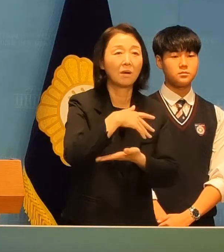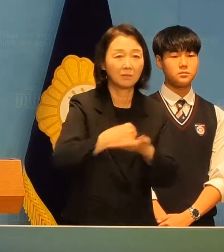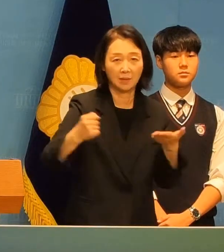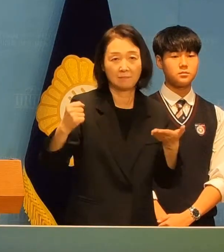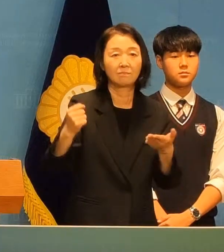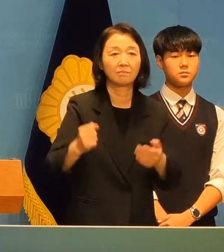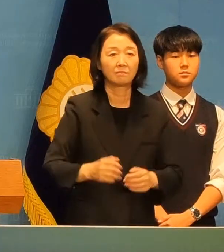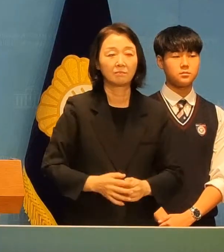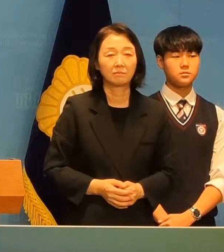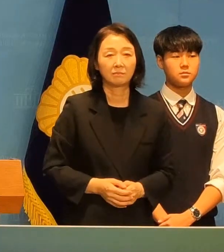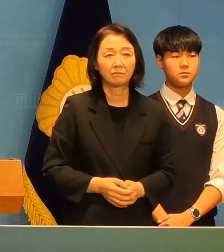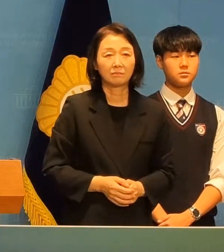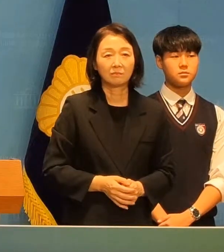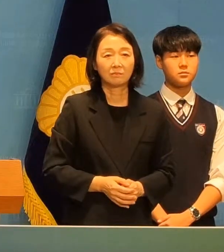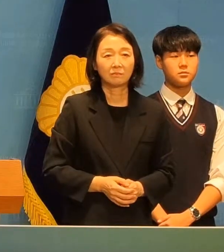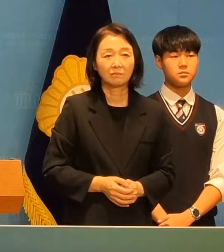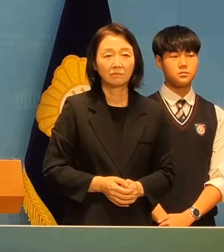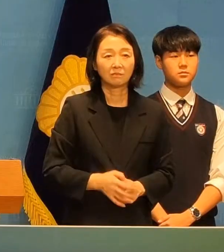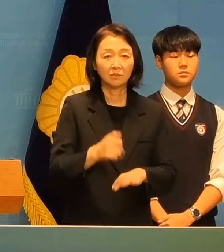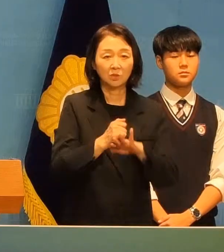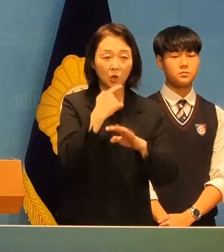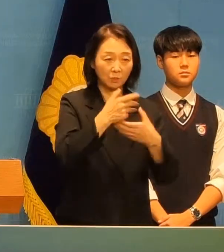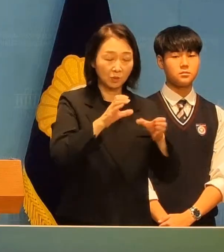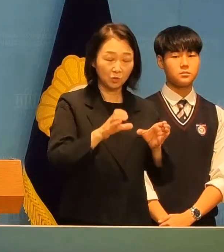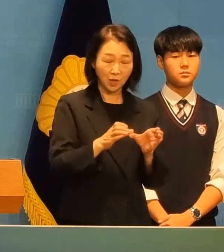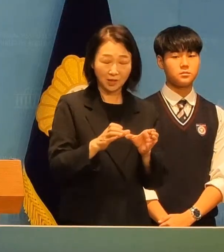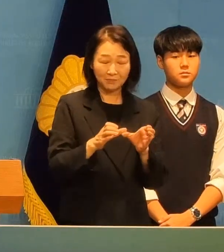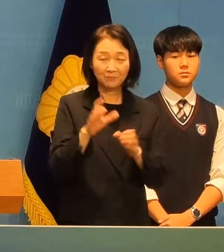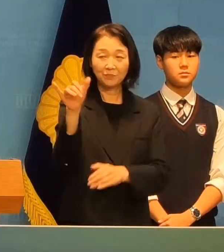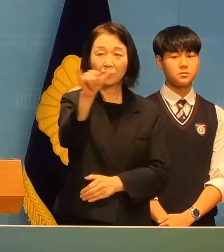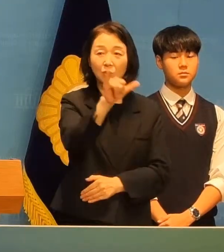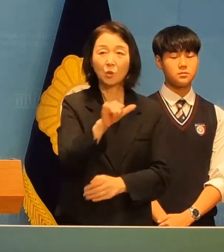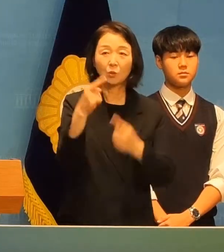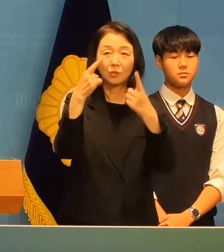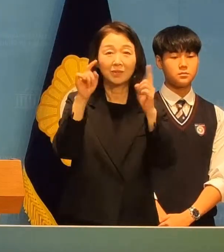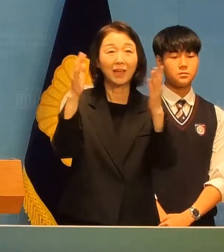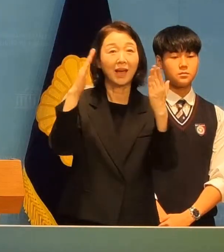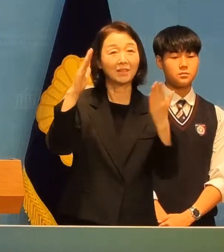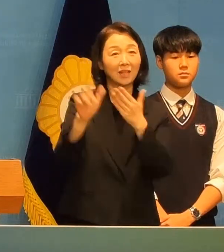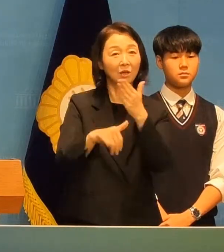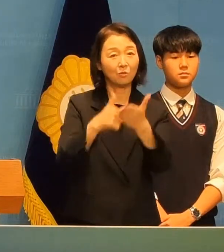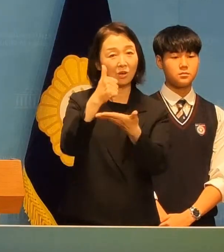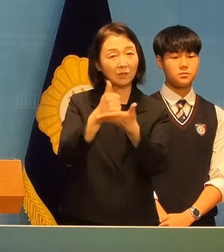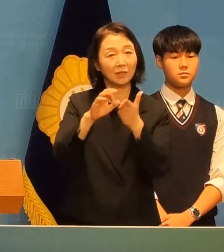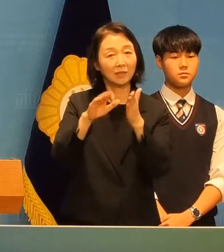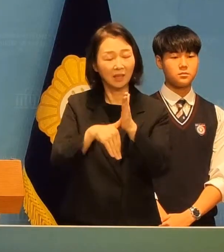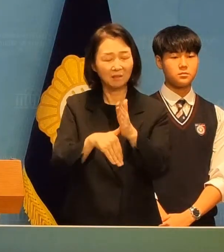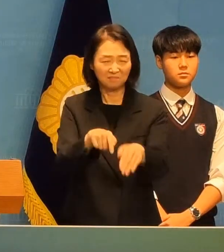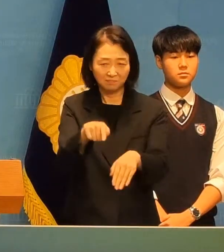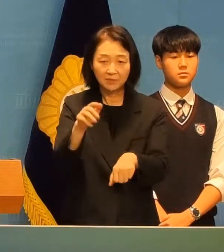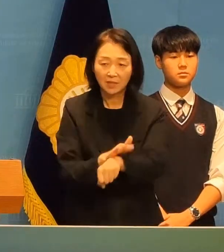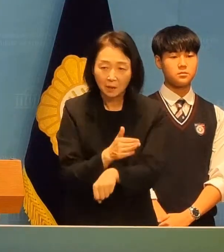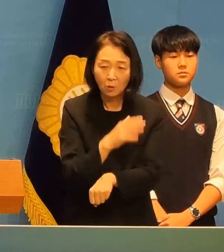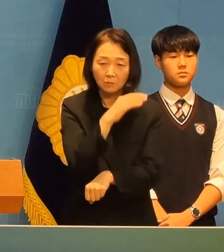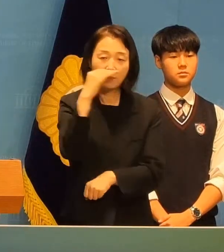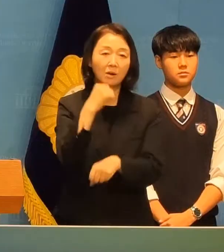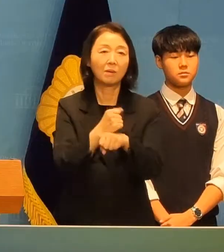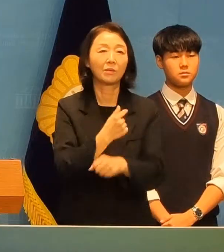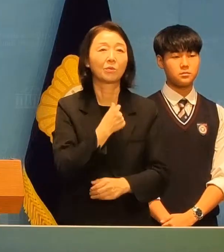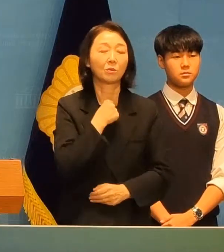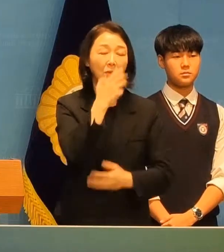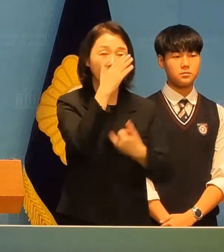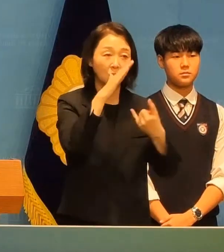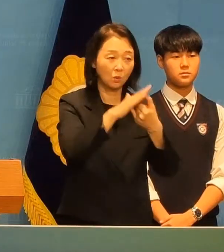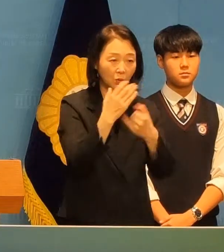제한했습니다. 이에 우리 더불어민주당 전국대학생위원회는 이러한 과거의 퇴행을 바로잡고 청소년들의 정치